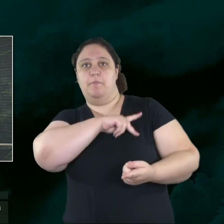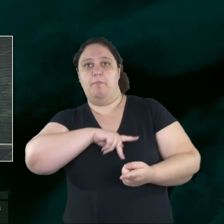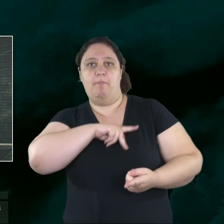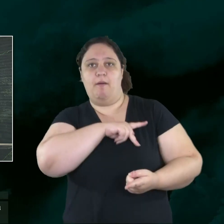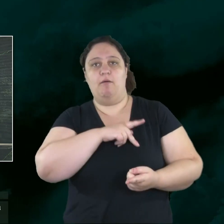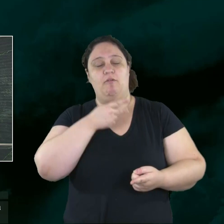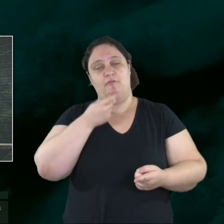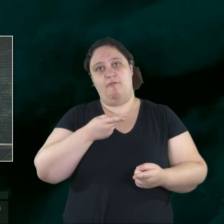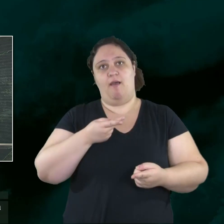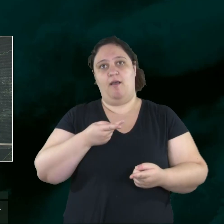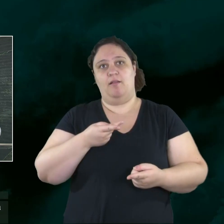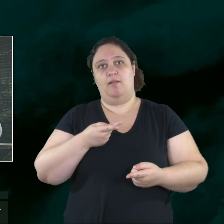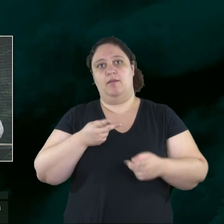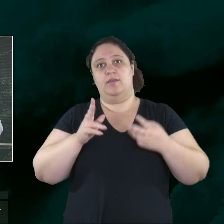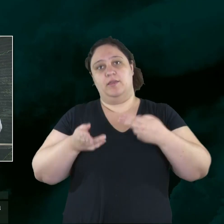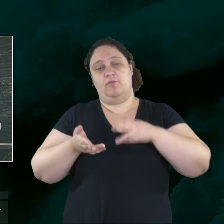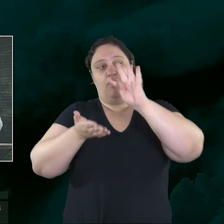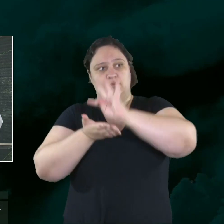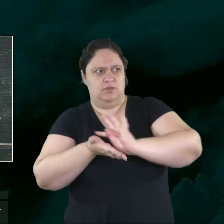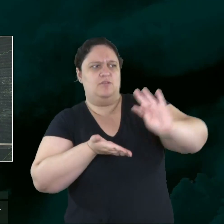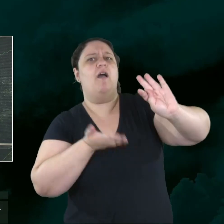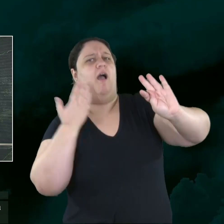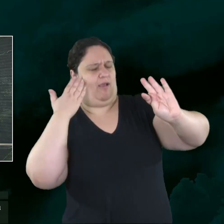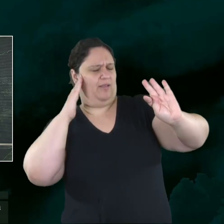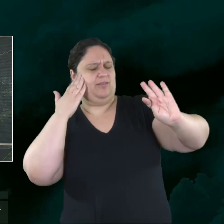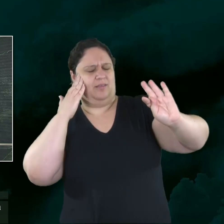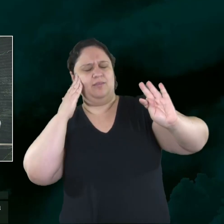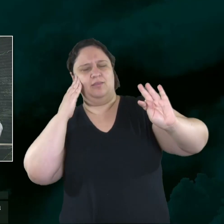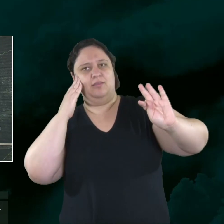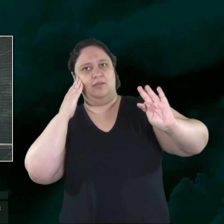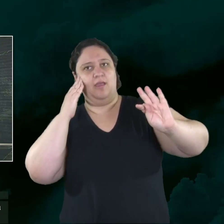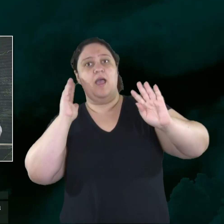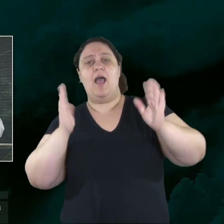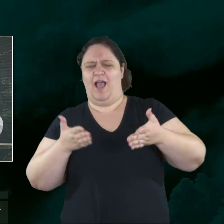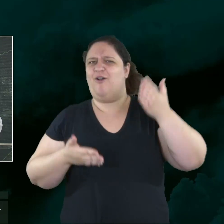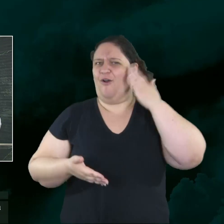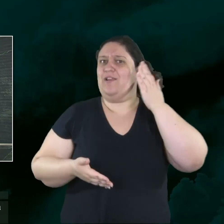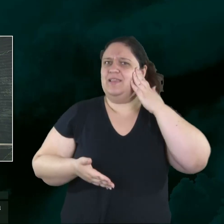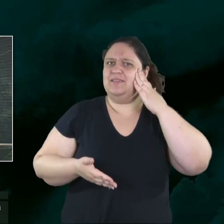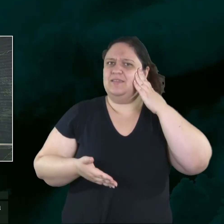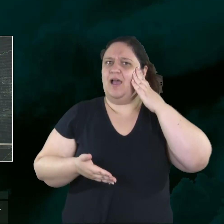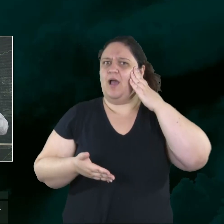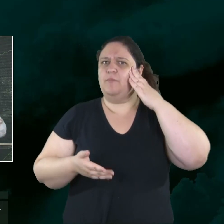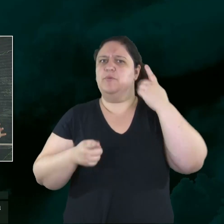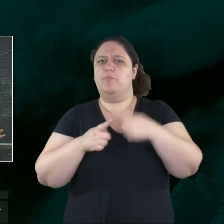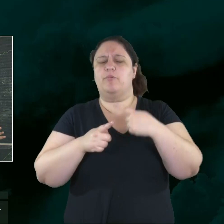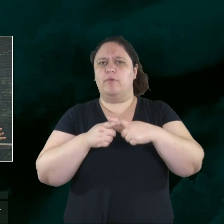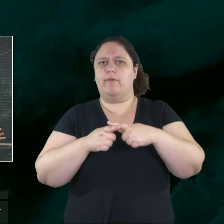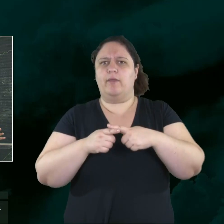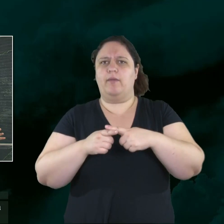tessalonicenses entendessem. Ele diz assim, e agora sabeis o que o detém. Quer dizer, os tessalonicenses sabiam o